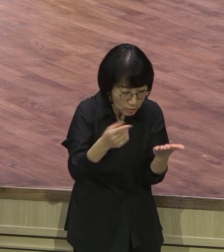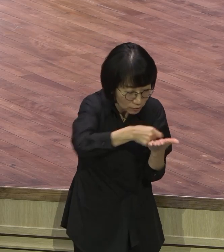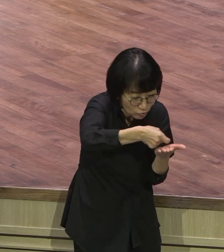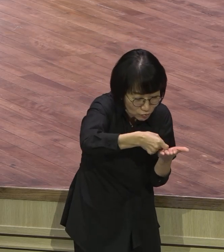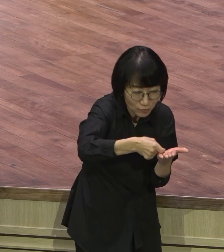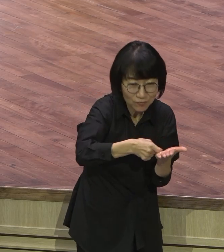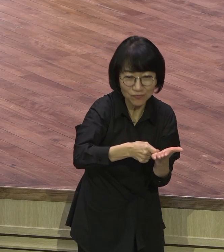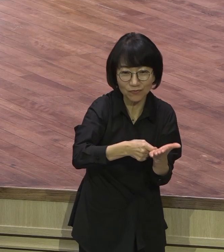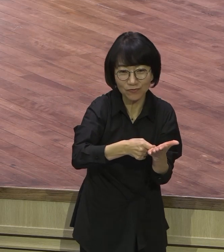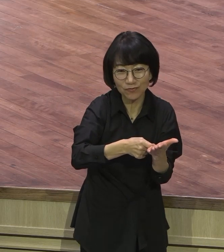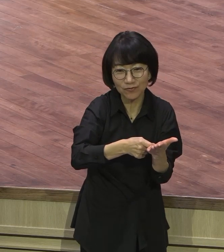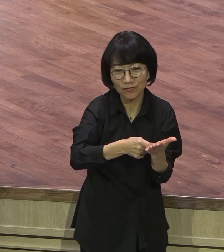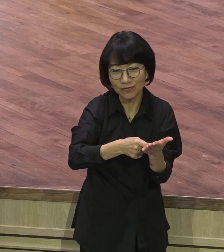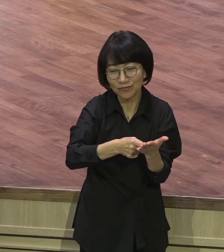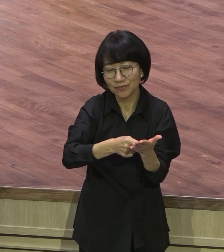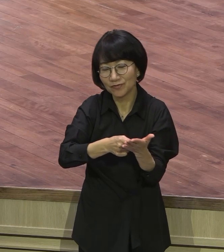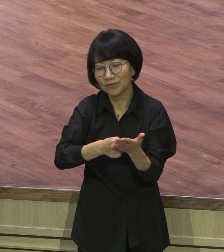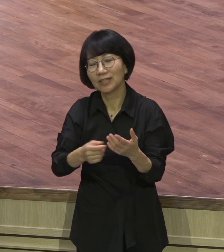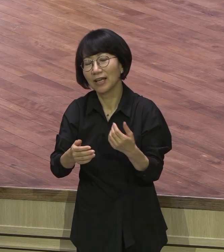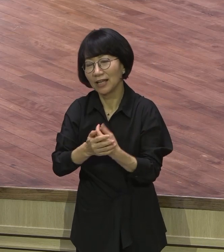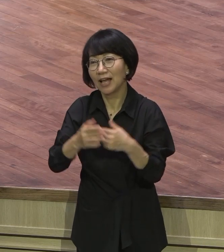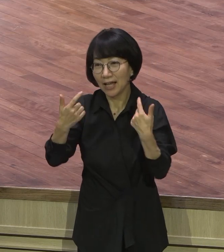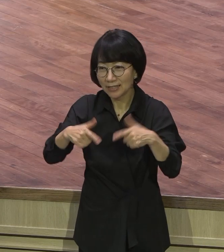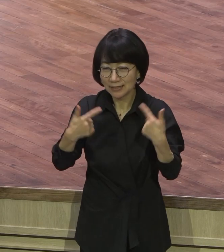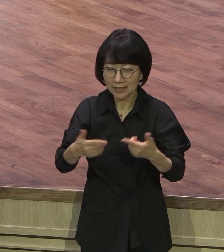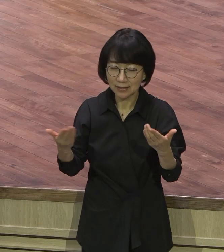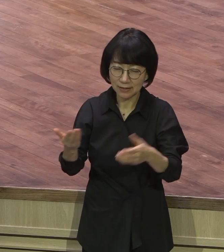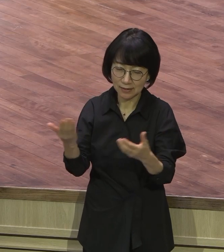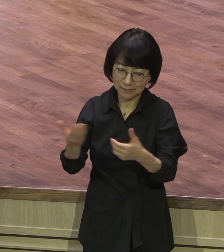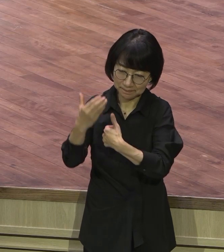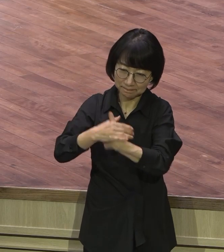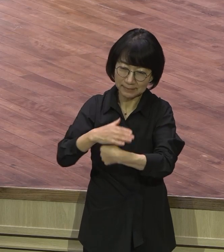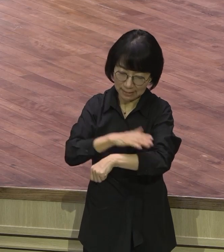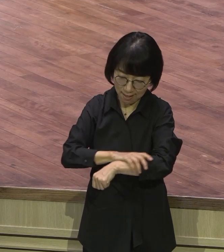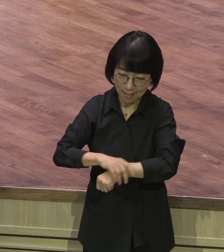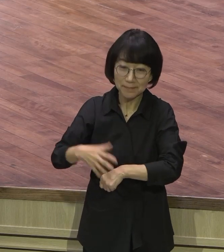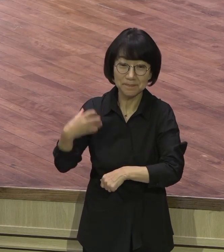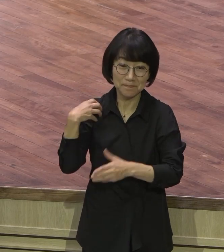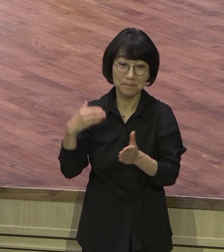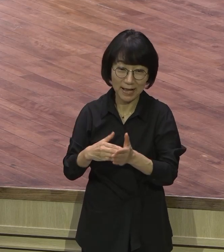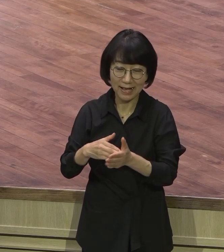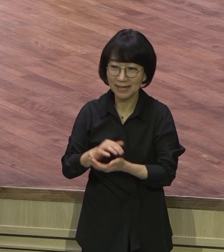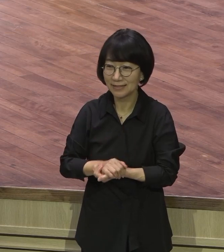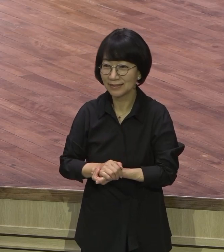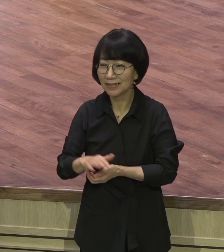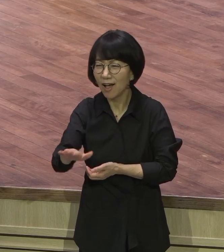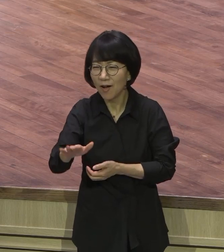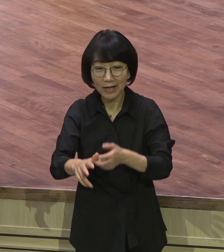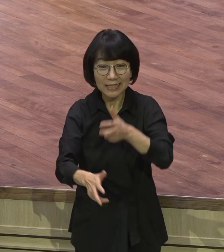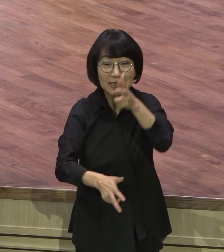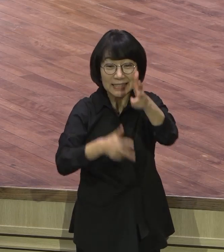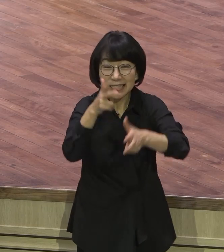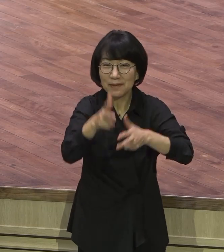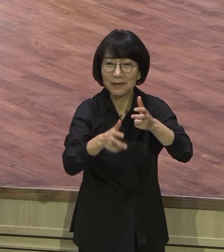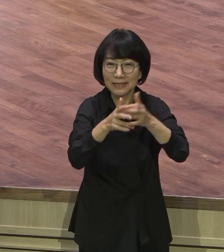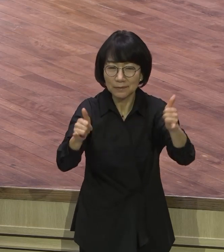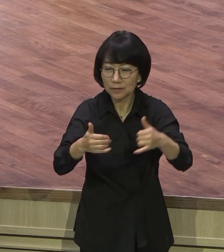그래서 실패하는 삶을 살리라니 사반 여러분 막 기분 따라 감정 따라 누구 말도 하지 마세요